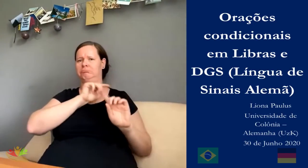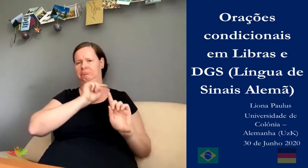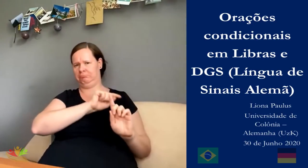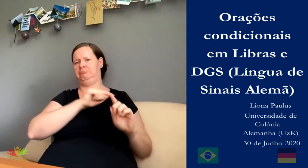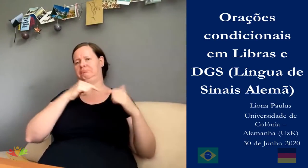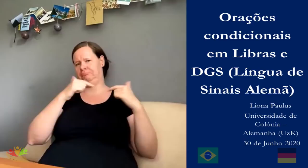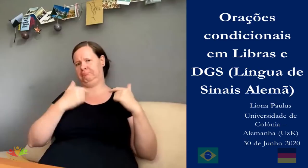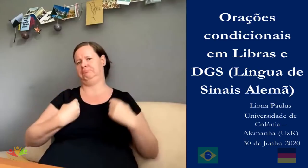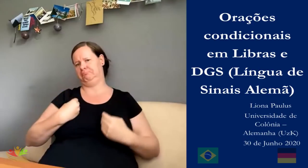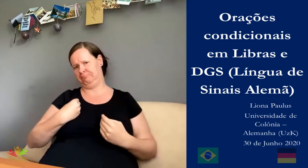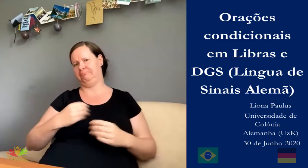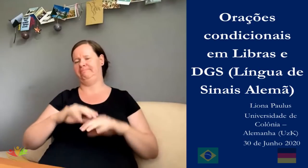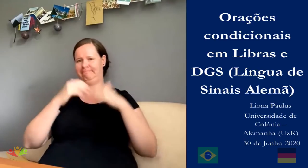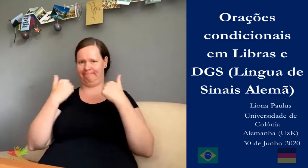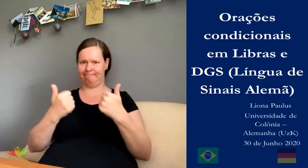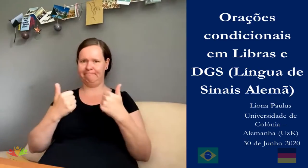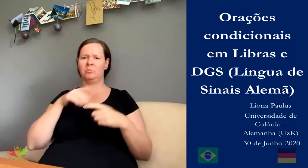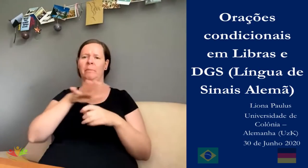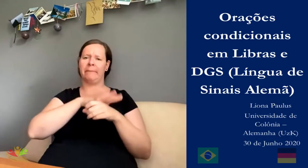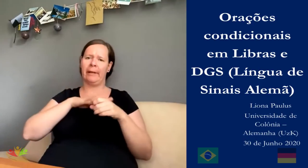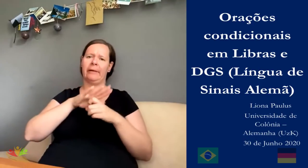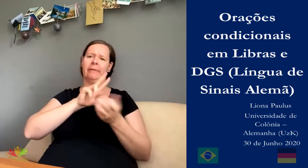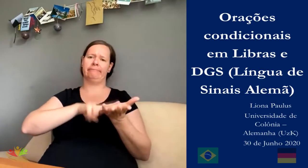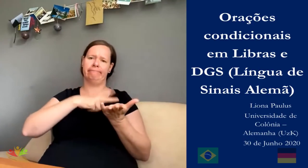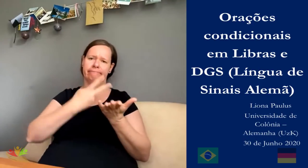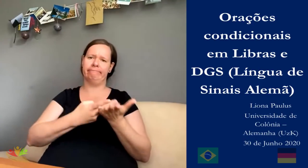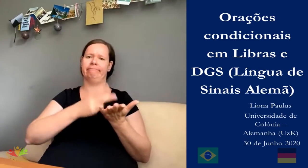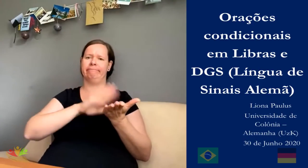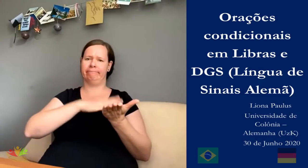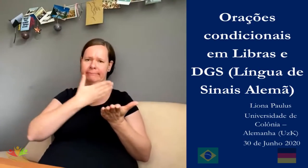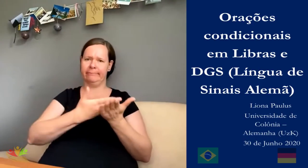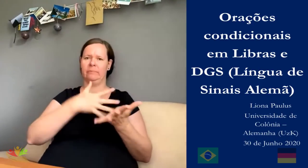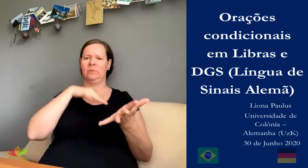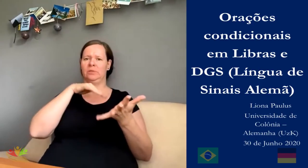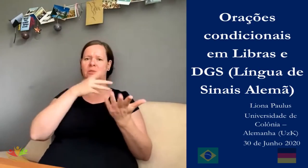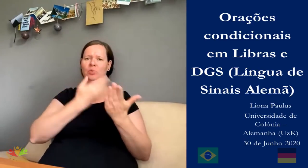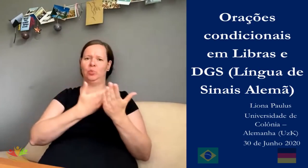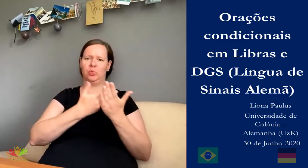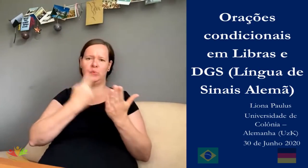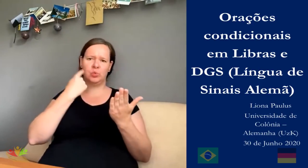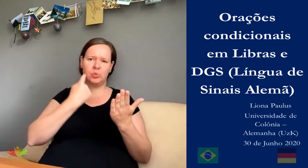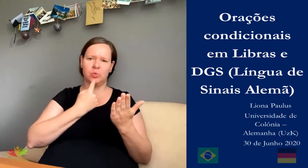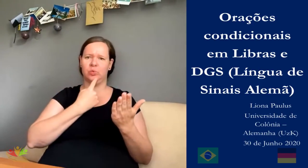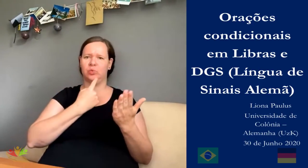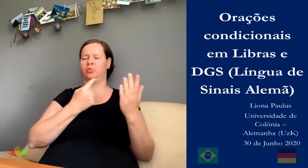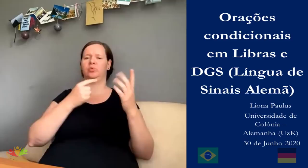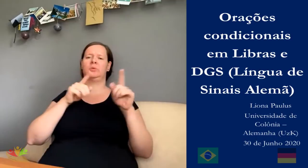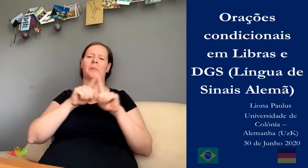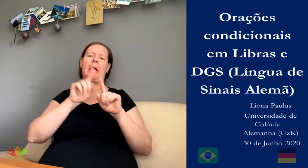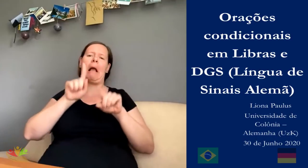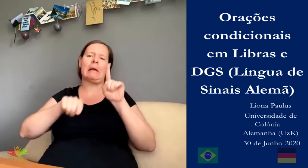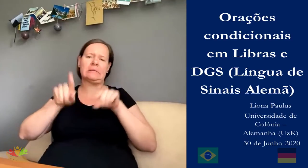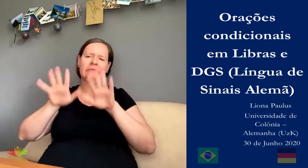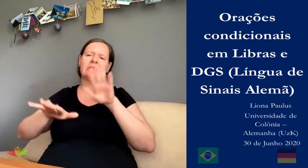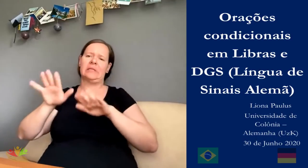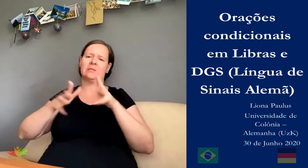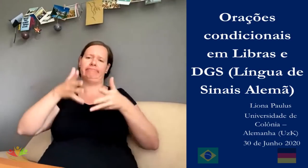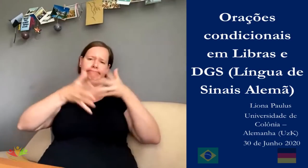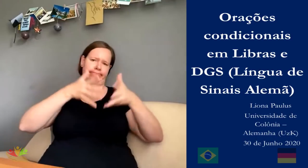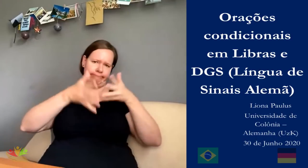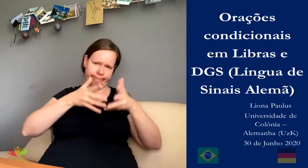noroeste da Alemanha, fica perto da fronteira já com a Holanda e a Bélgica. Eu sou